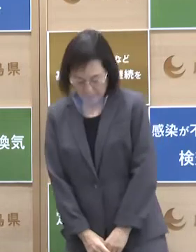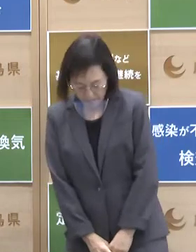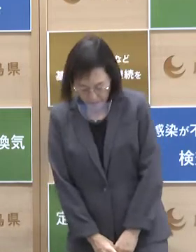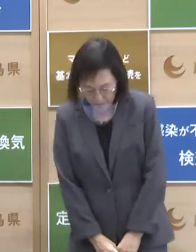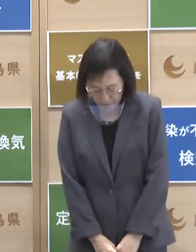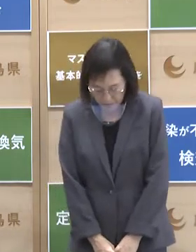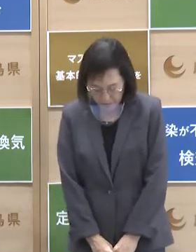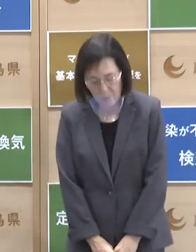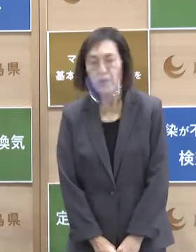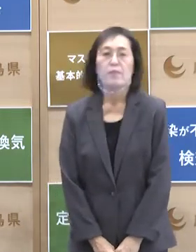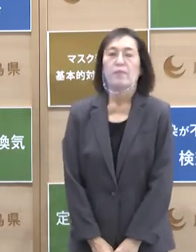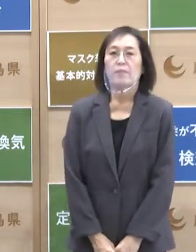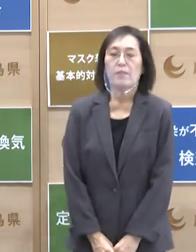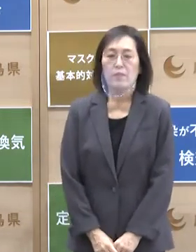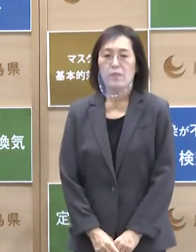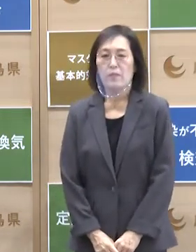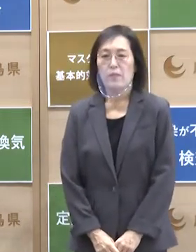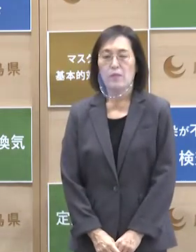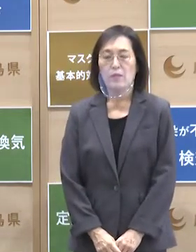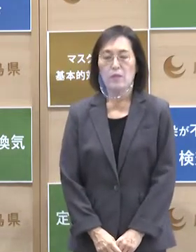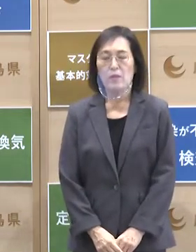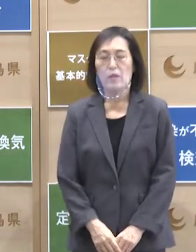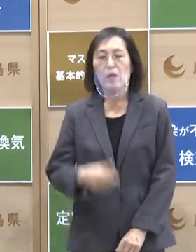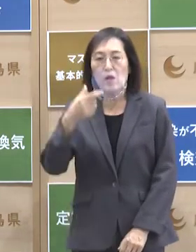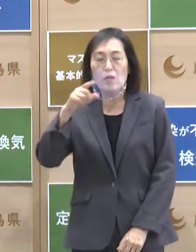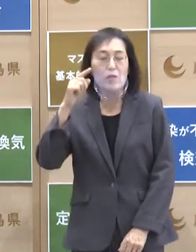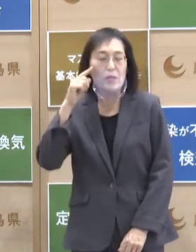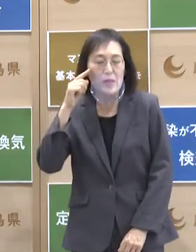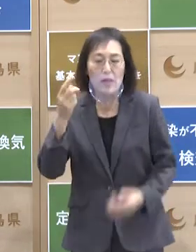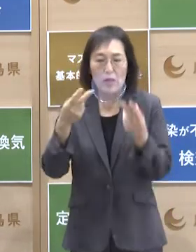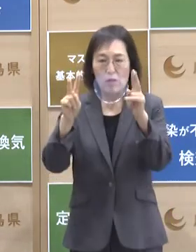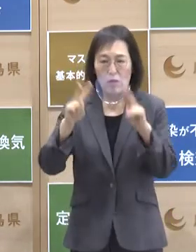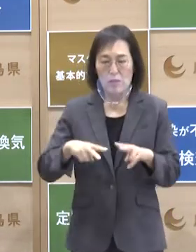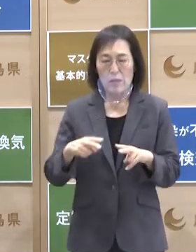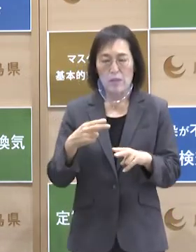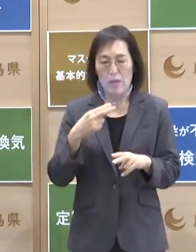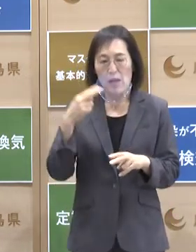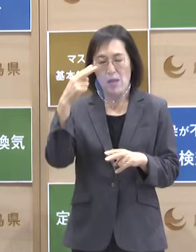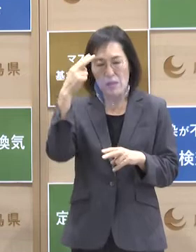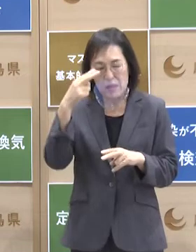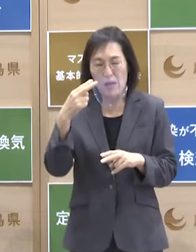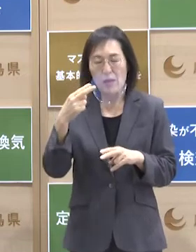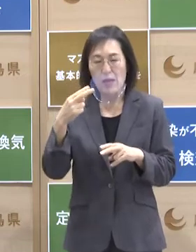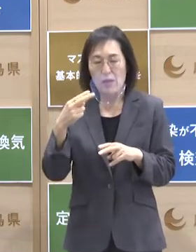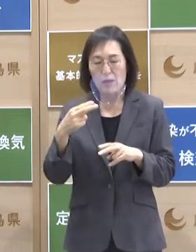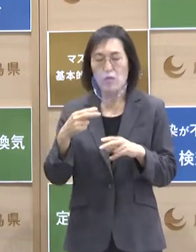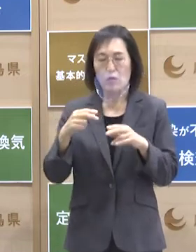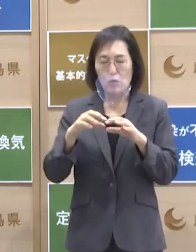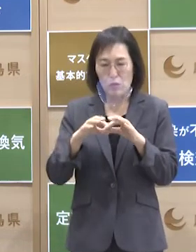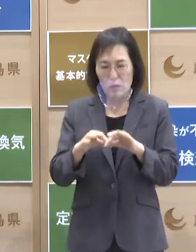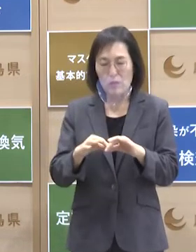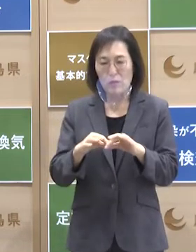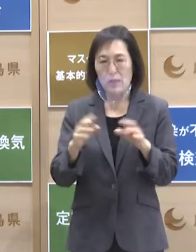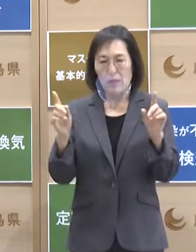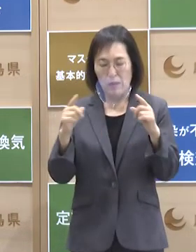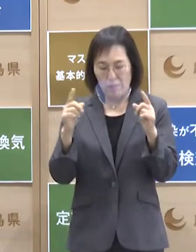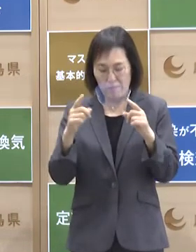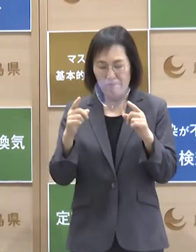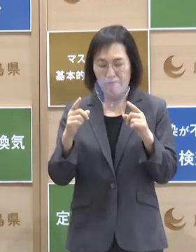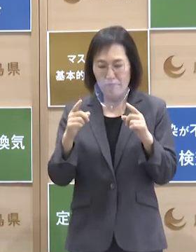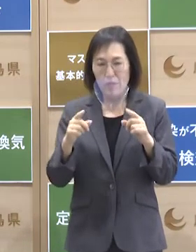それでは私の方からですね、飲んでみる際広島の酒クーポン事業の開始について発表したいと思